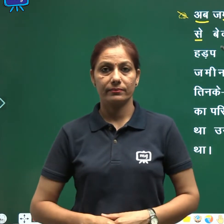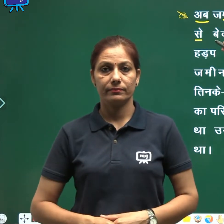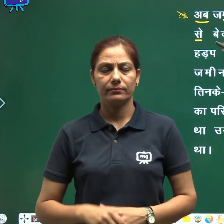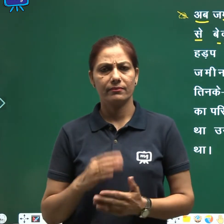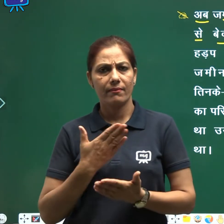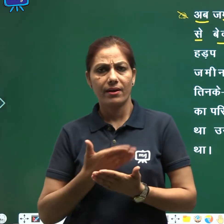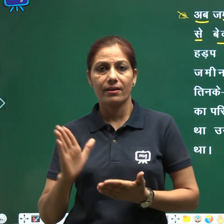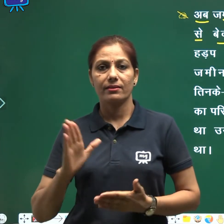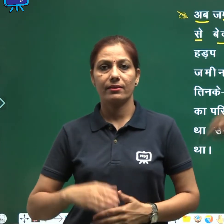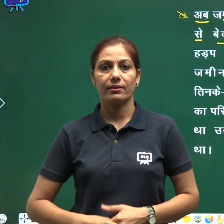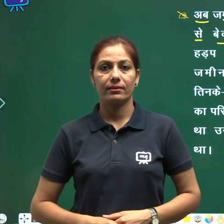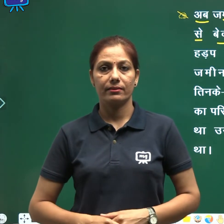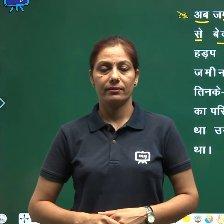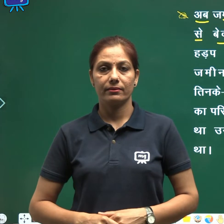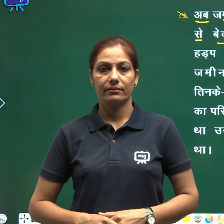बेदखल कर